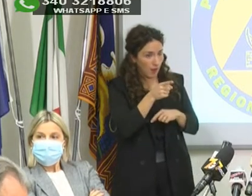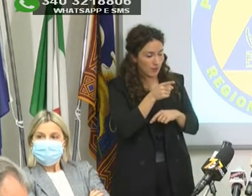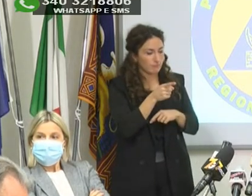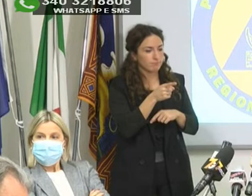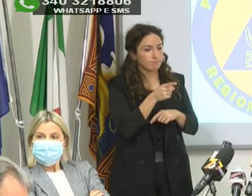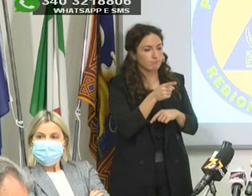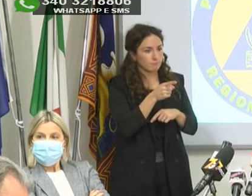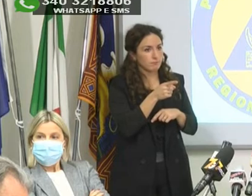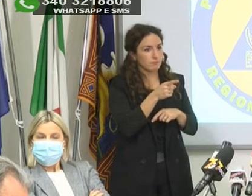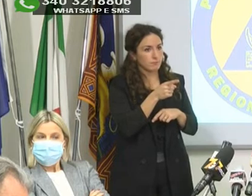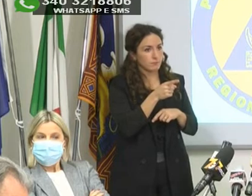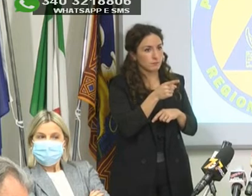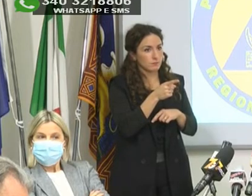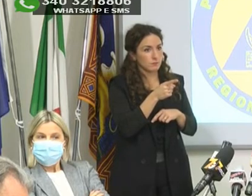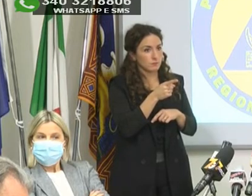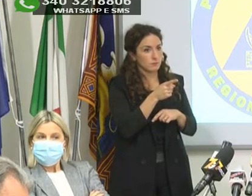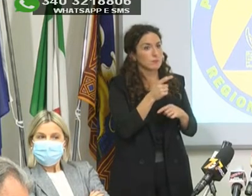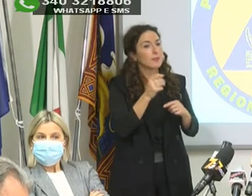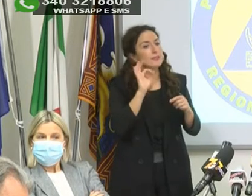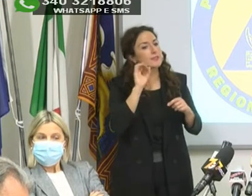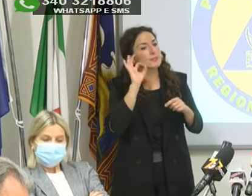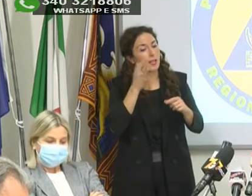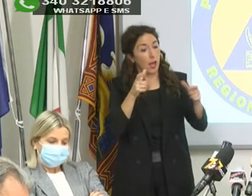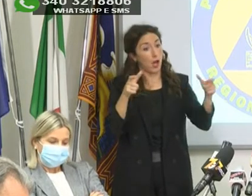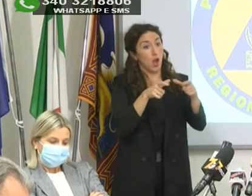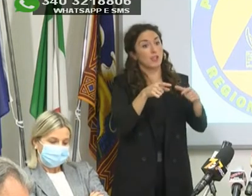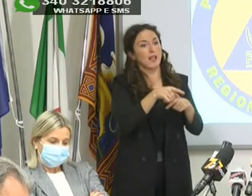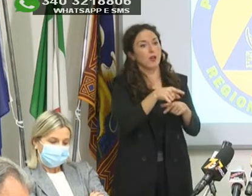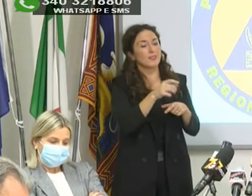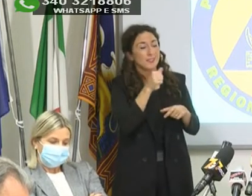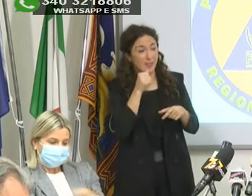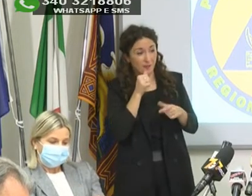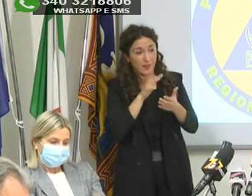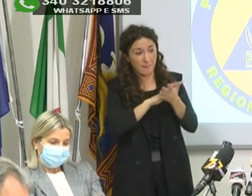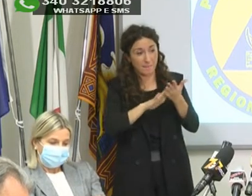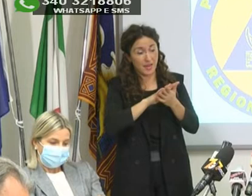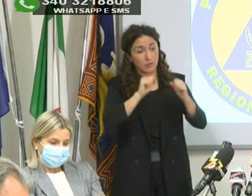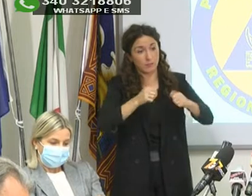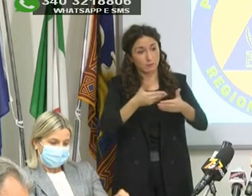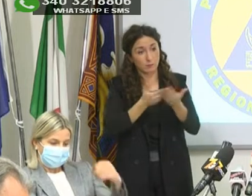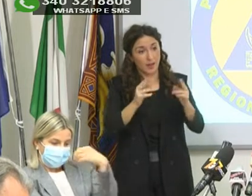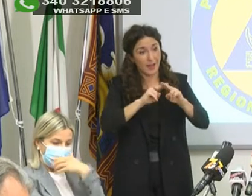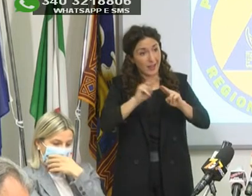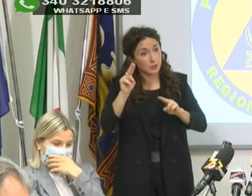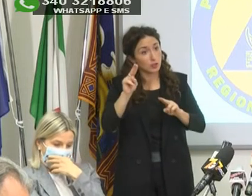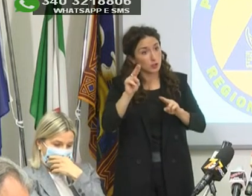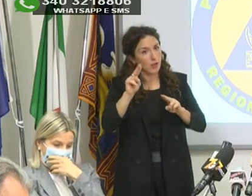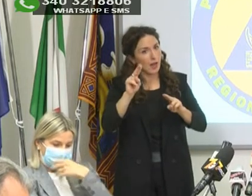arriva, si parla di possibili lockdown, però lei dice servirebbe invece un piano di sanità pubblica nazionale più